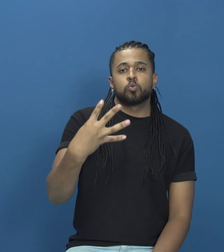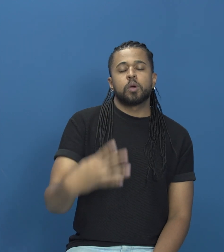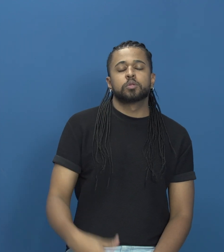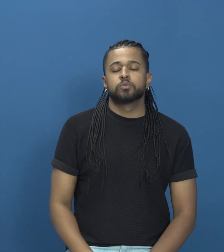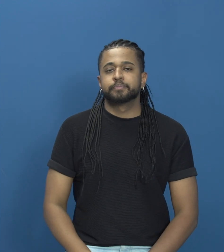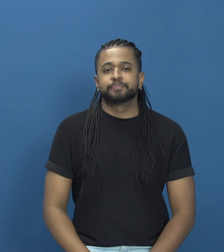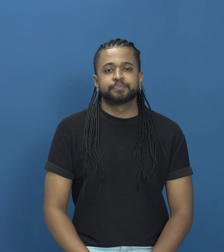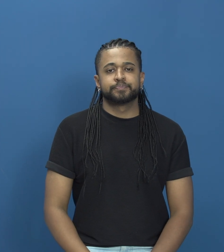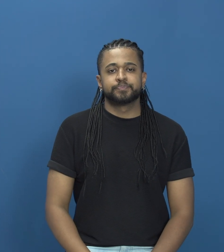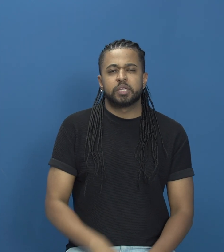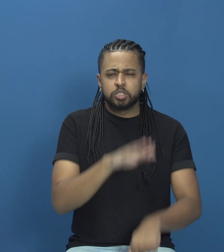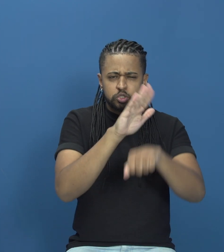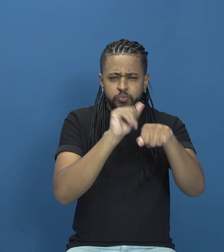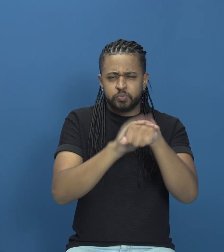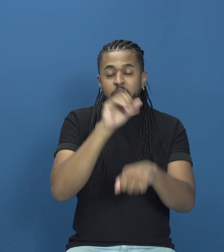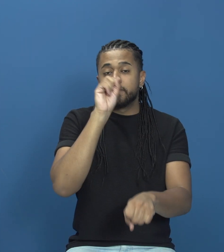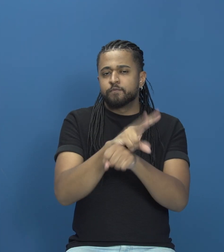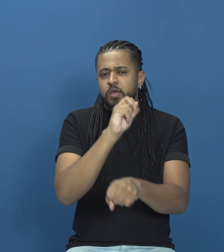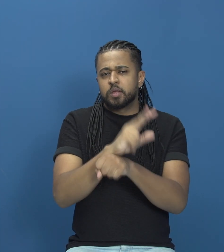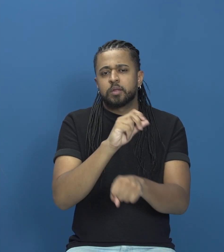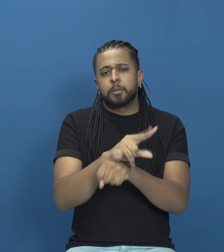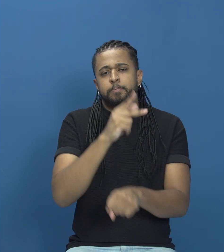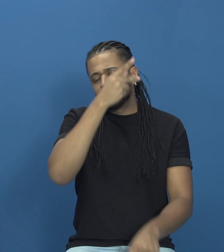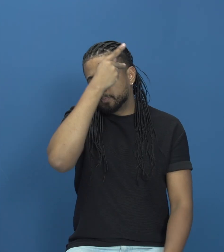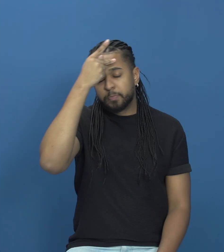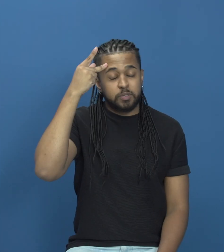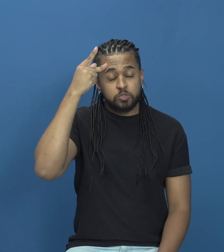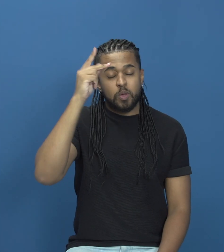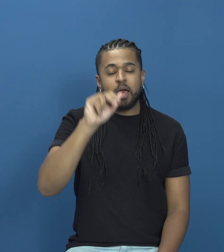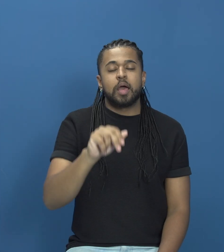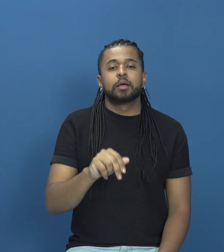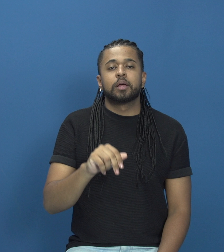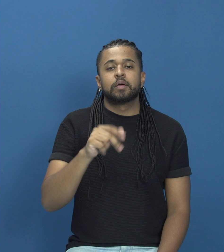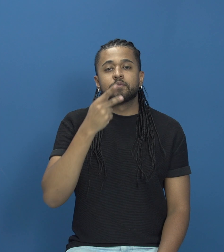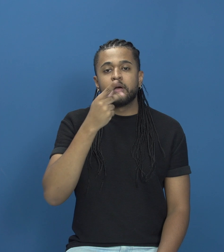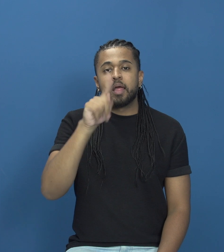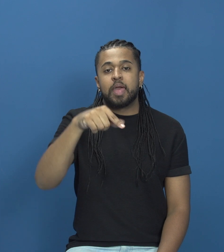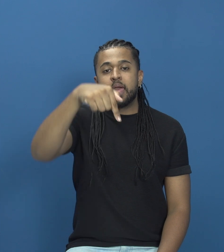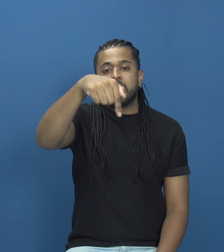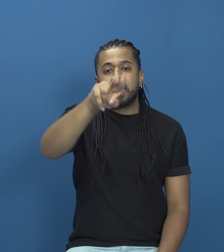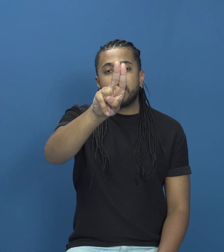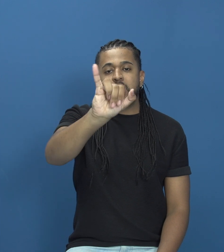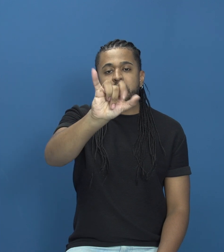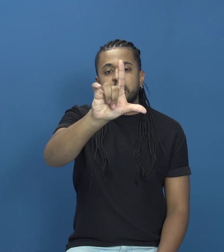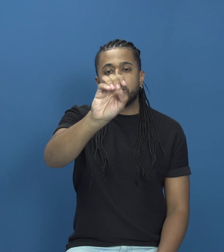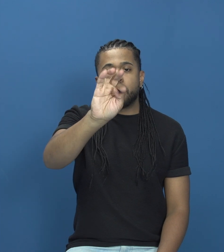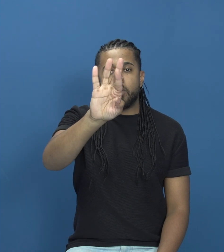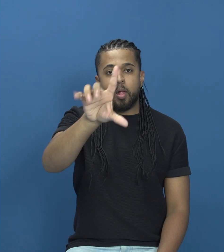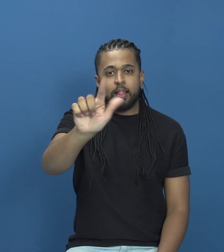10.4. Convocados nas vagas destinadas a pessoas que se autodeclararem quilombolas,